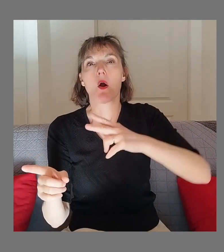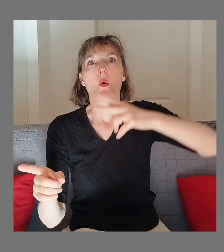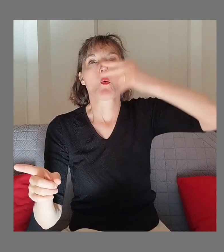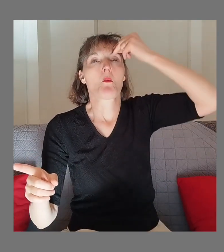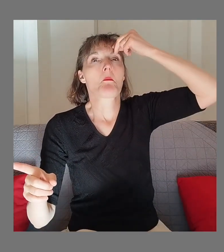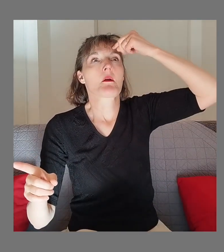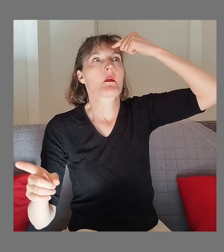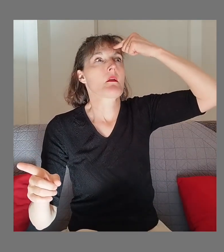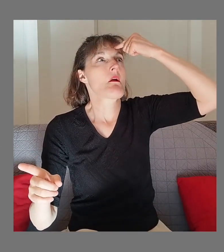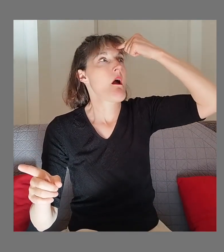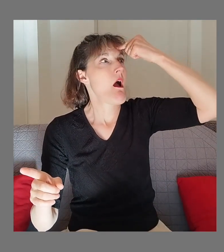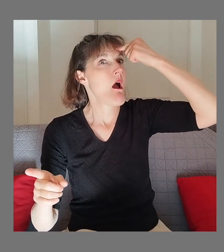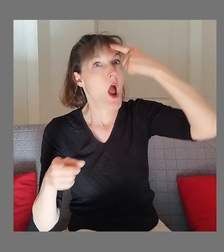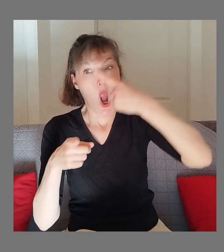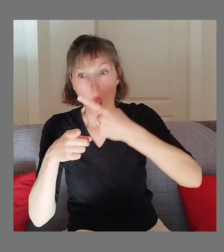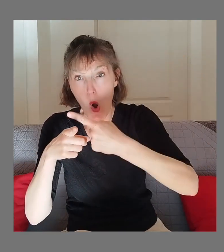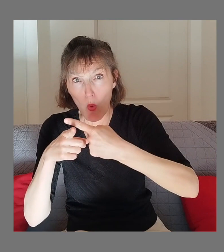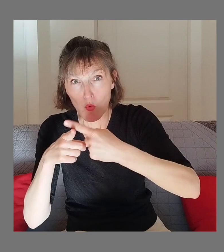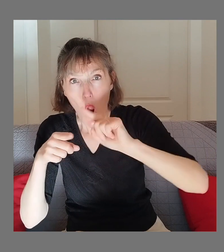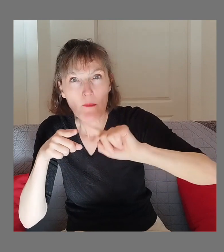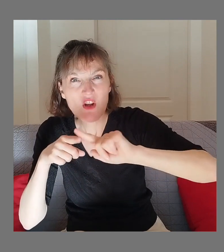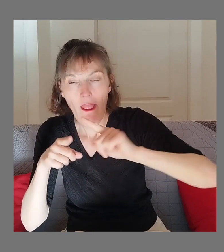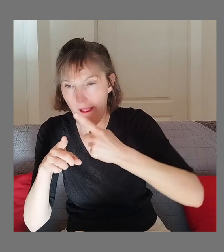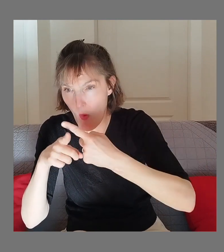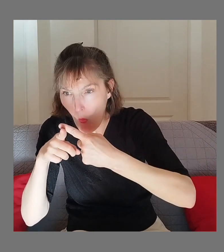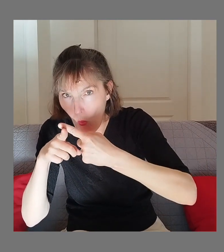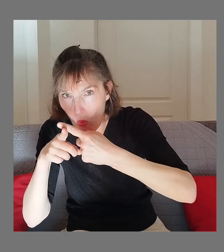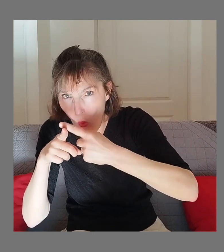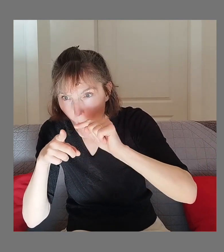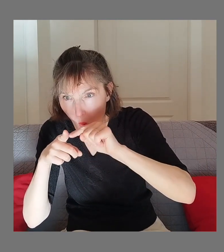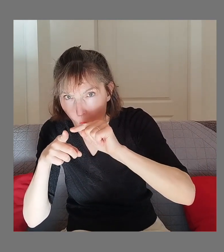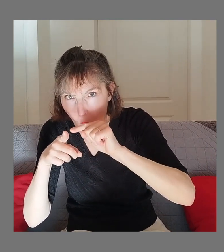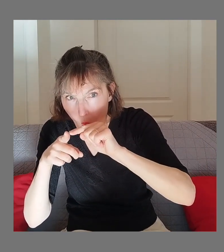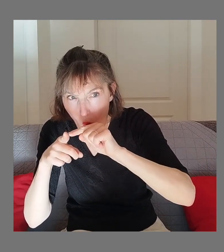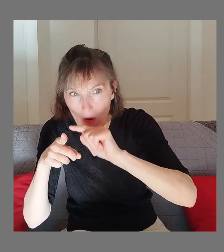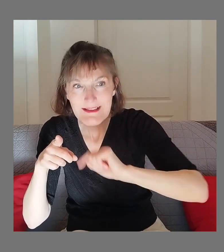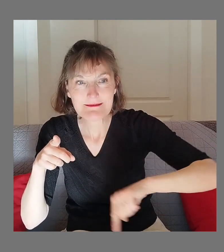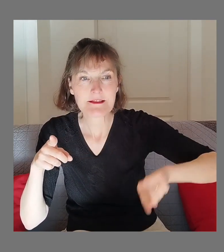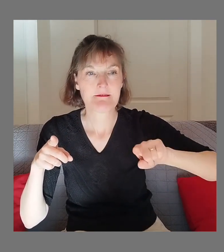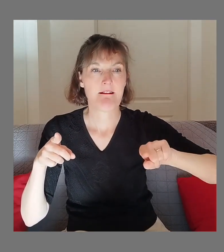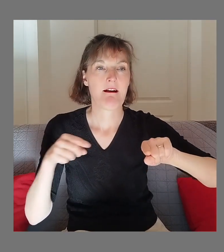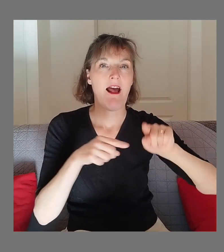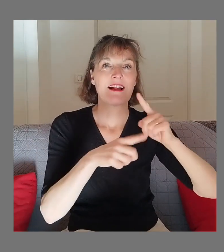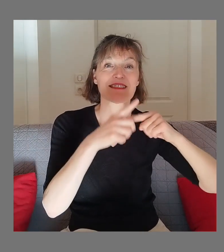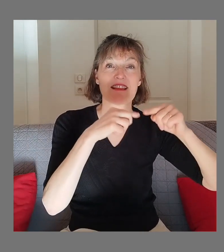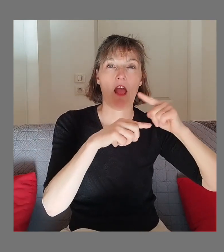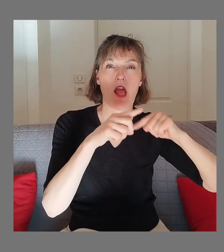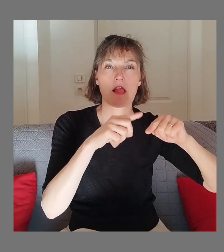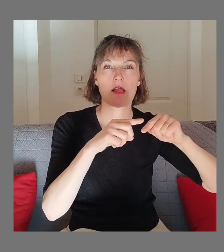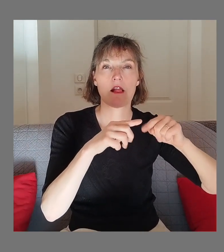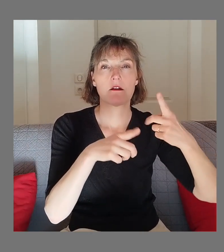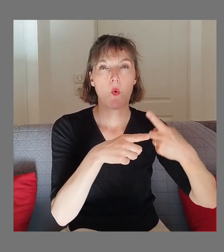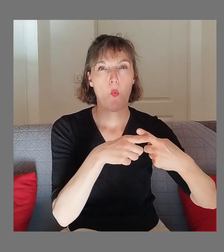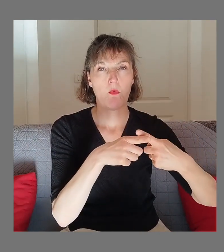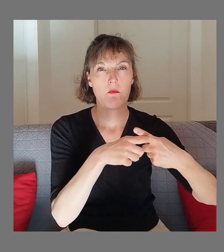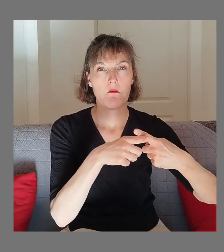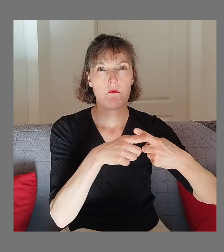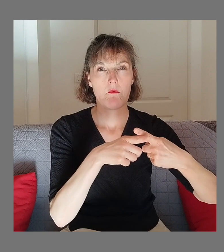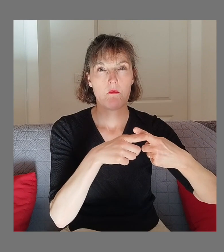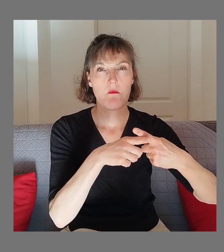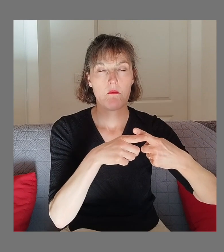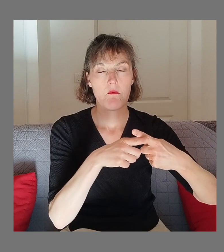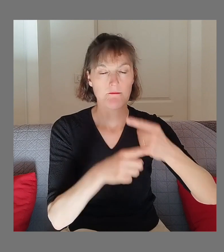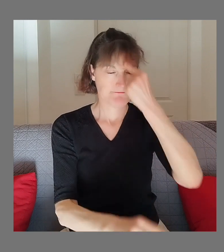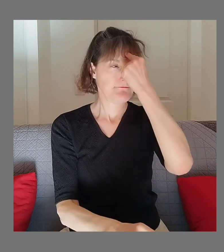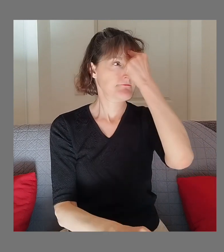jusqu'à ce que Marie comprenne enfin que l'objet du couteau est relié à un signe que l'on